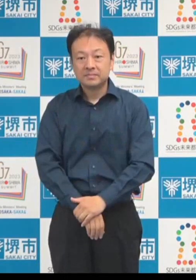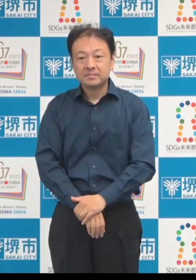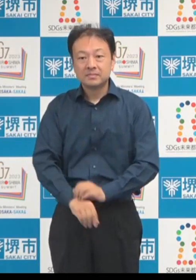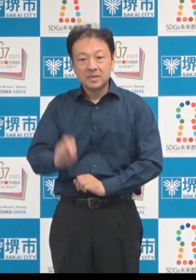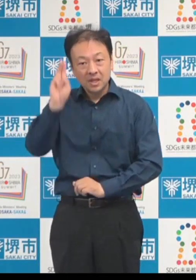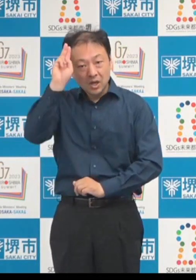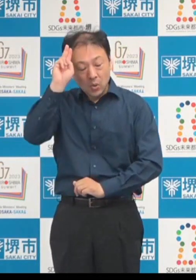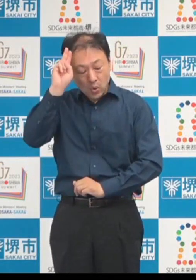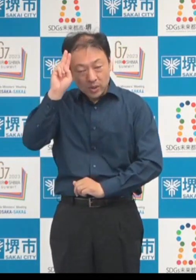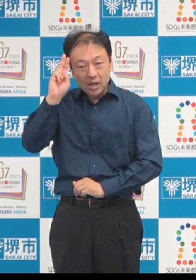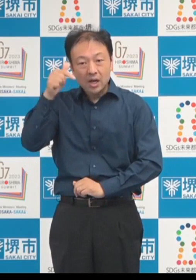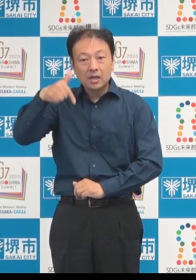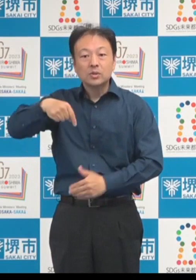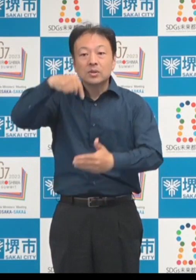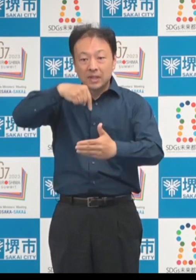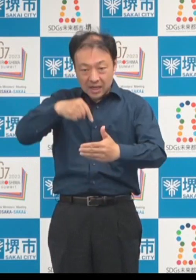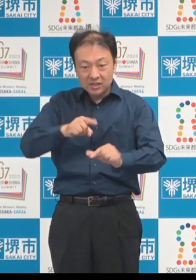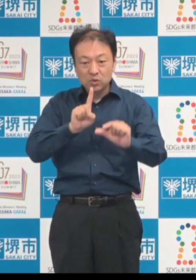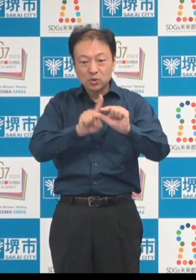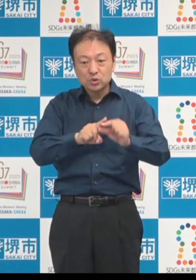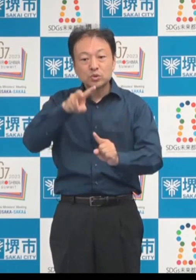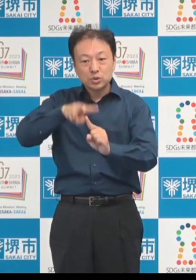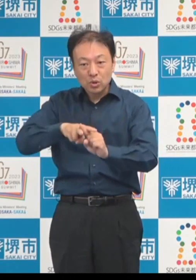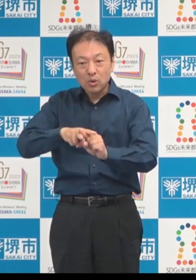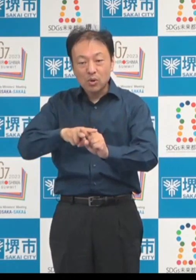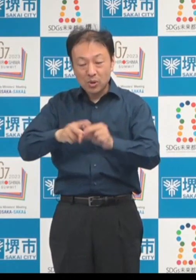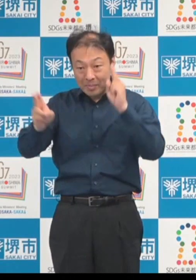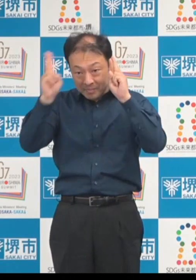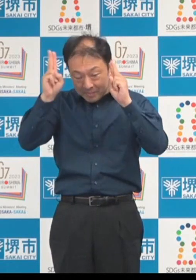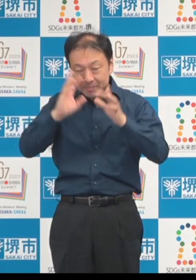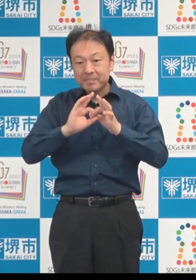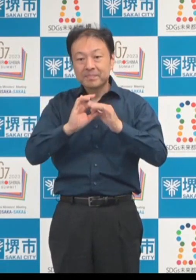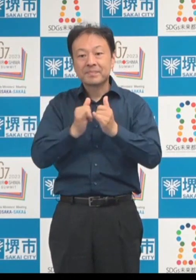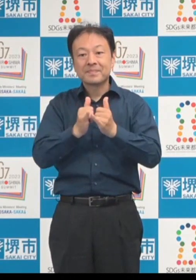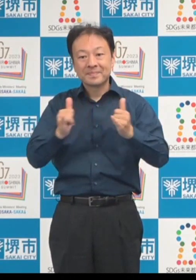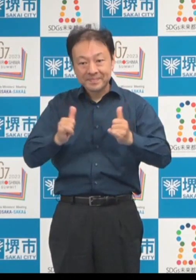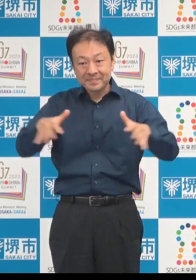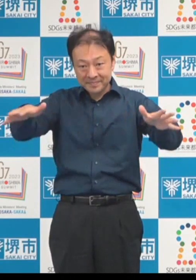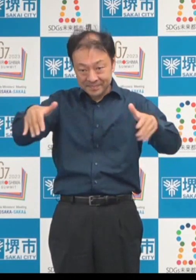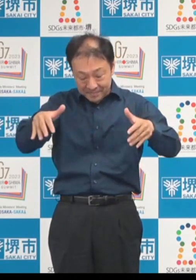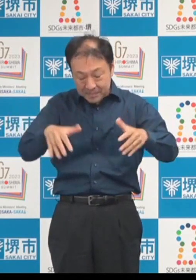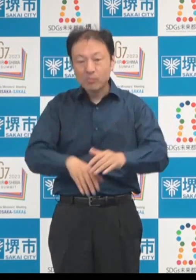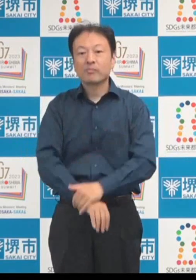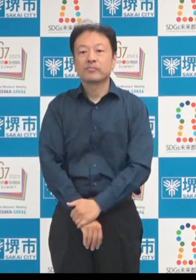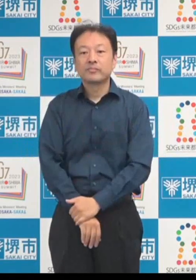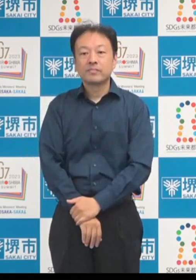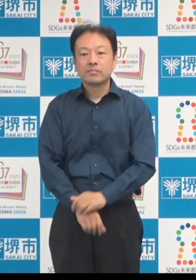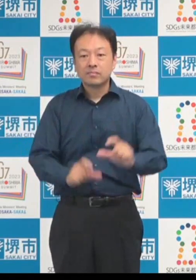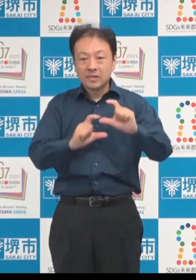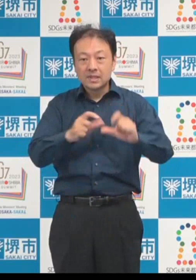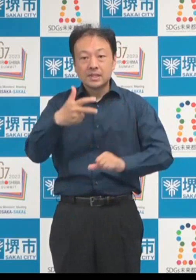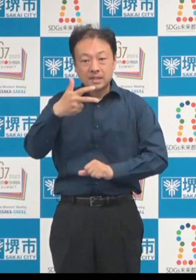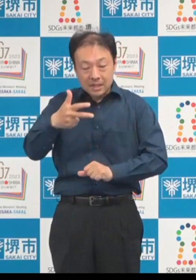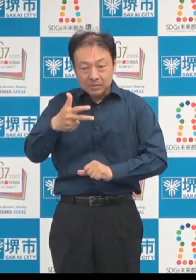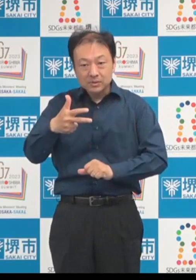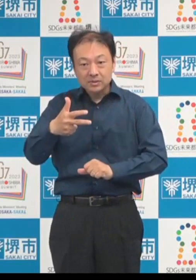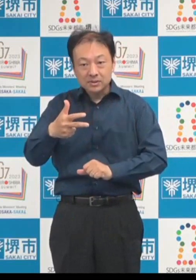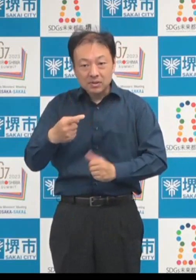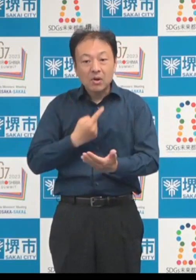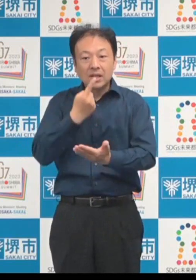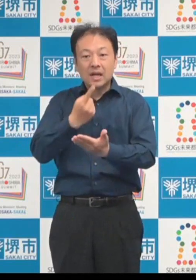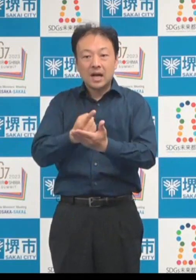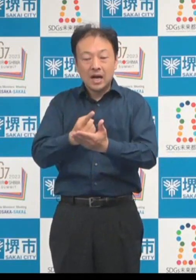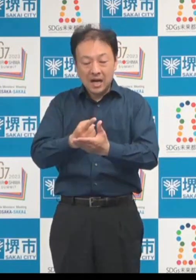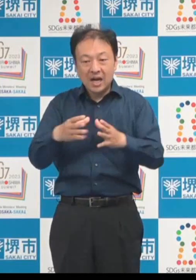大阪府内の中小企業等の関係者としております。G7 各国の総領事